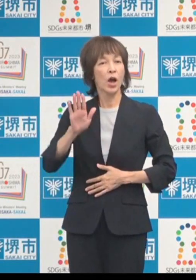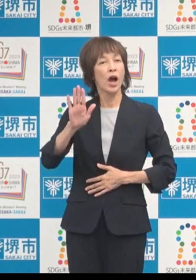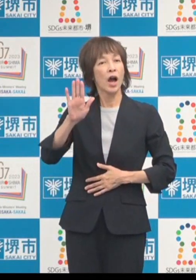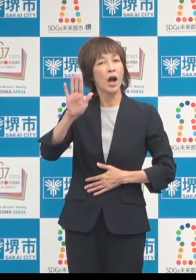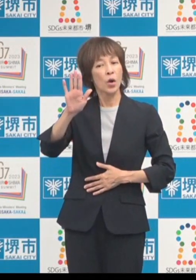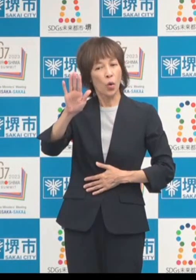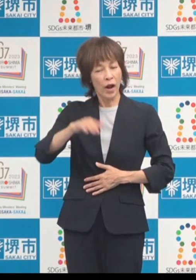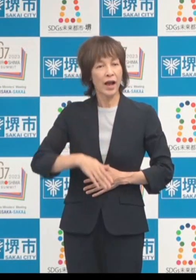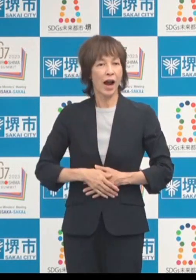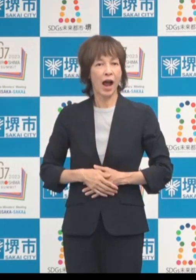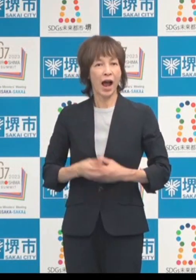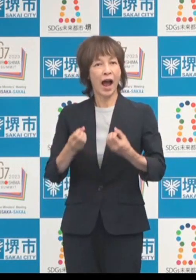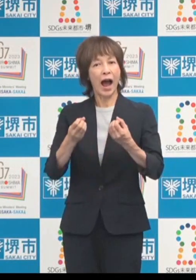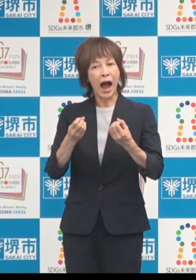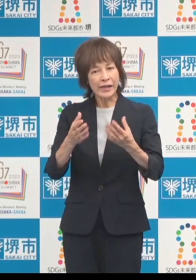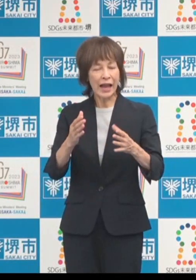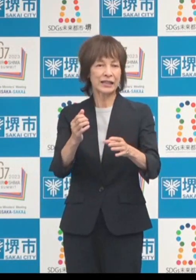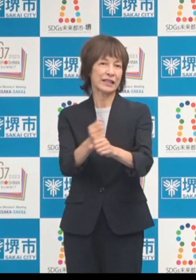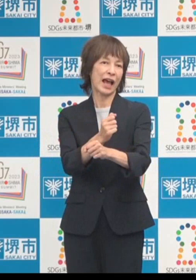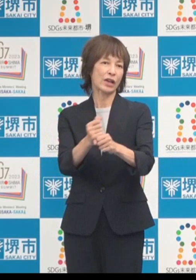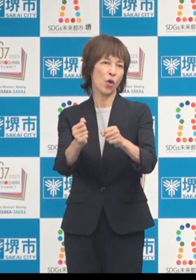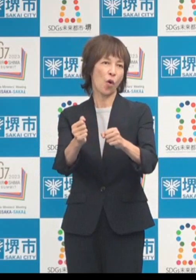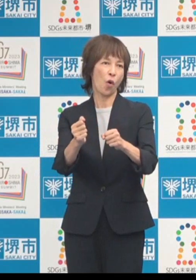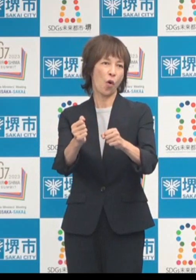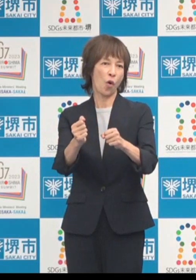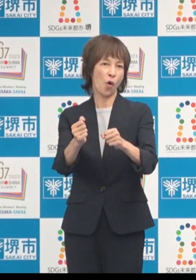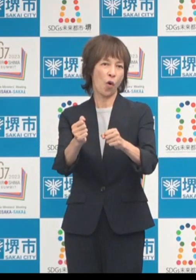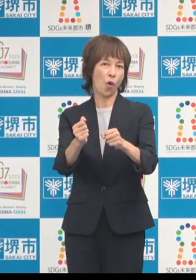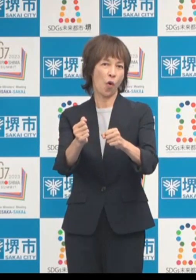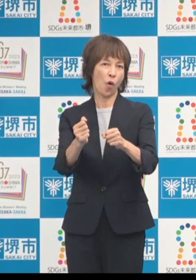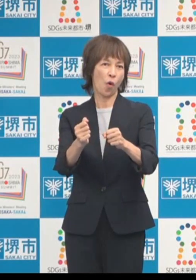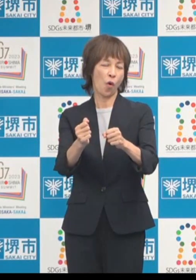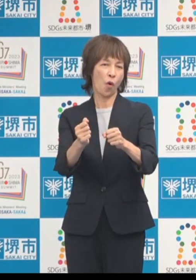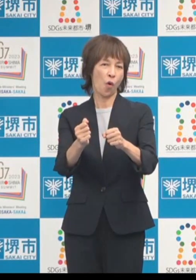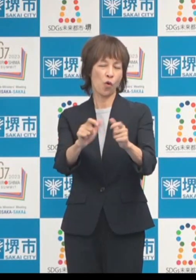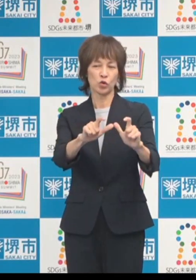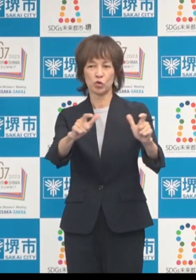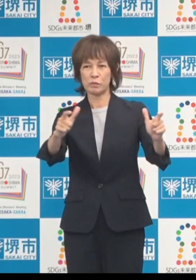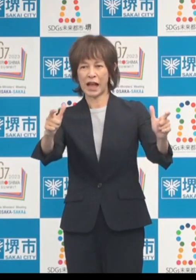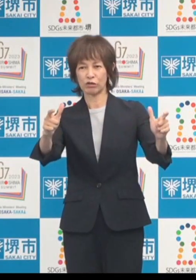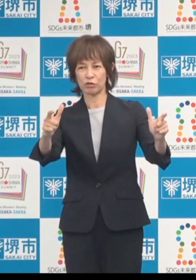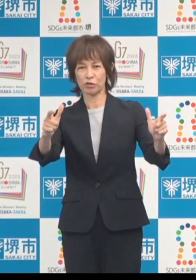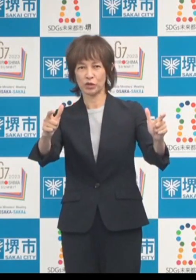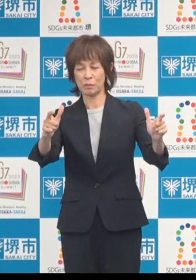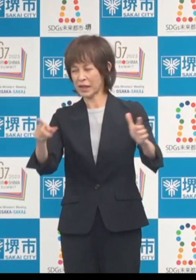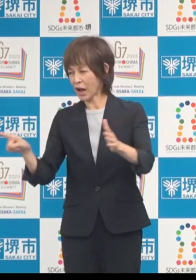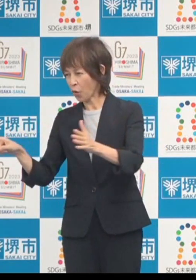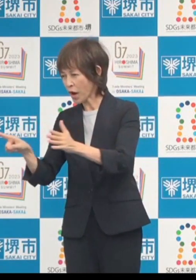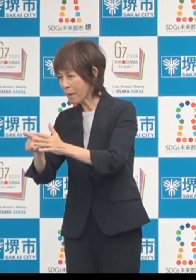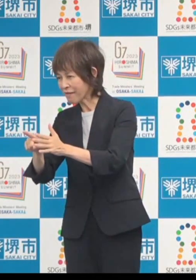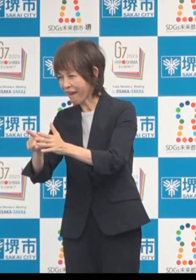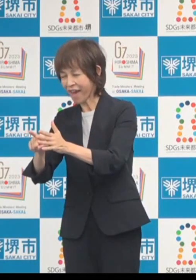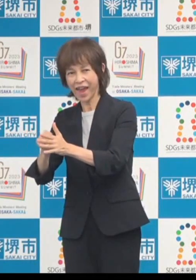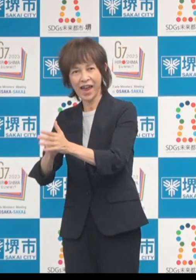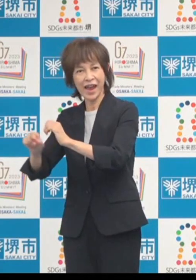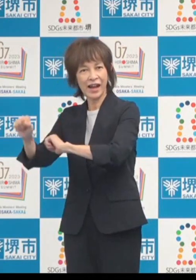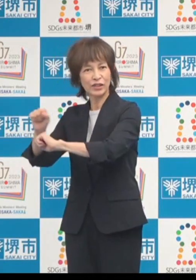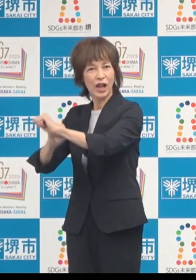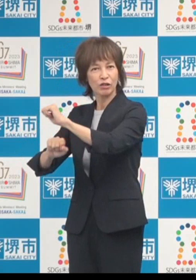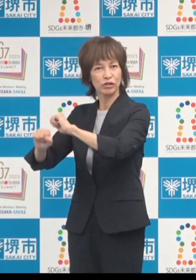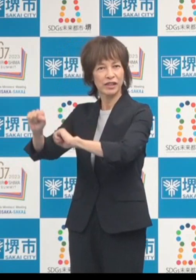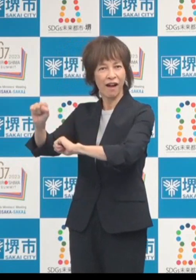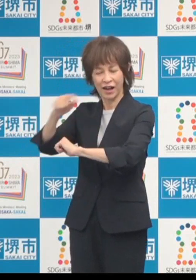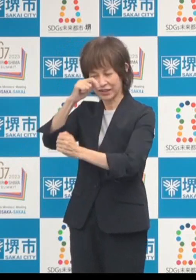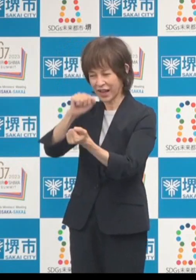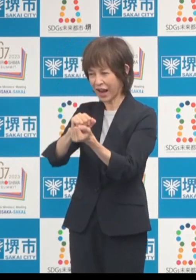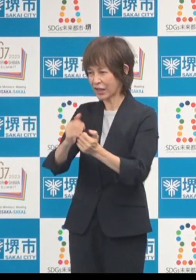タートアップみたいな新しい産業を生み出す、新しいビジネスを生み出すというところ、そしてこれまで大いにご活躍をいただきながら堺の